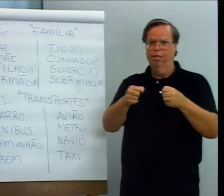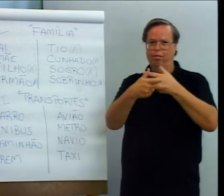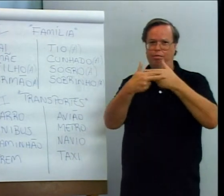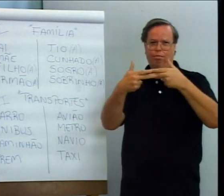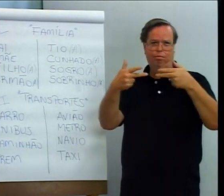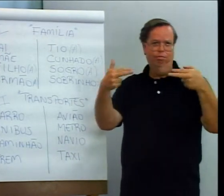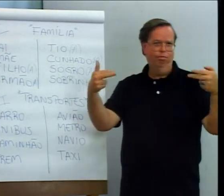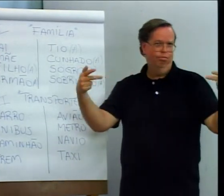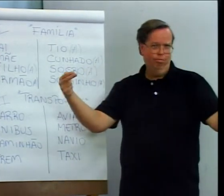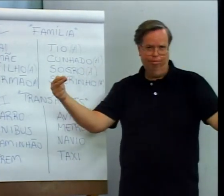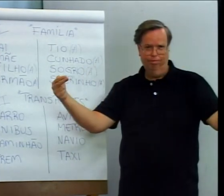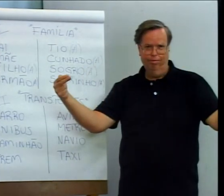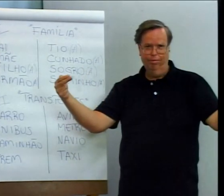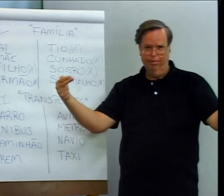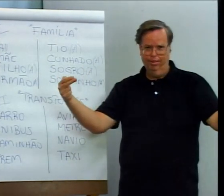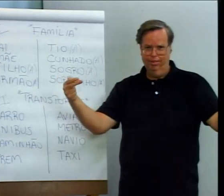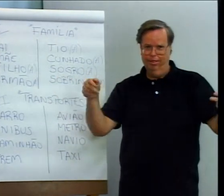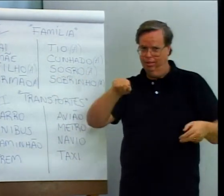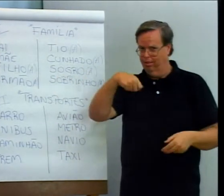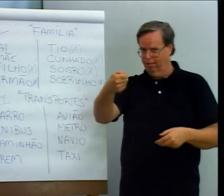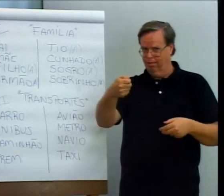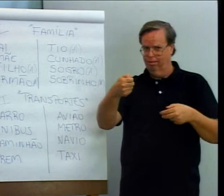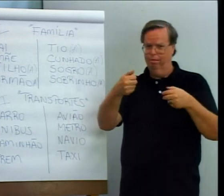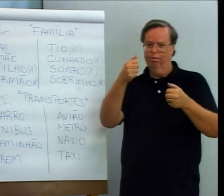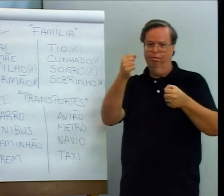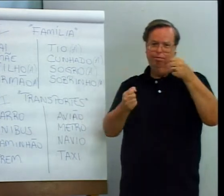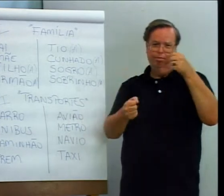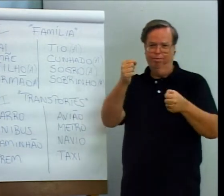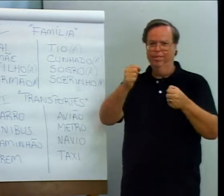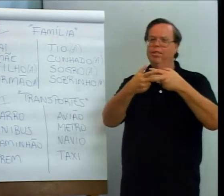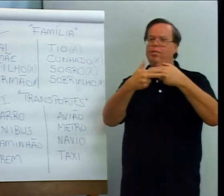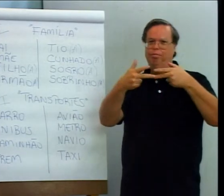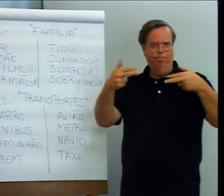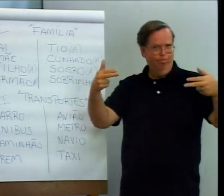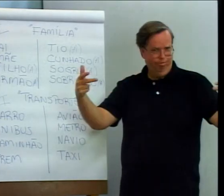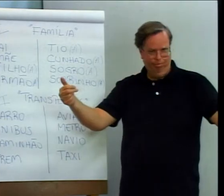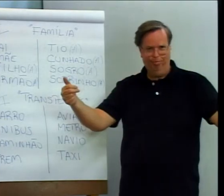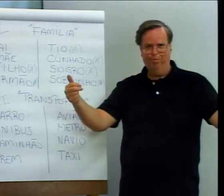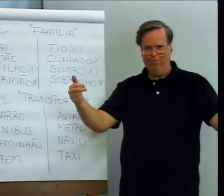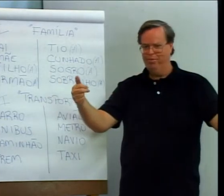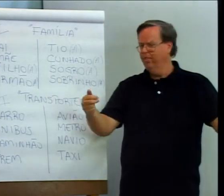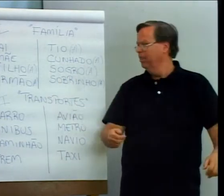O sinal, tem vários tipos de transportes, tá? Mas o sinal de transporte é esse.